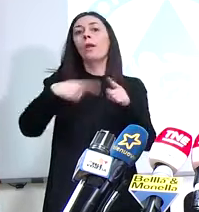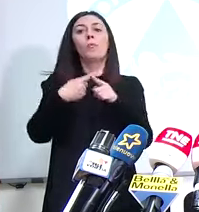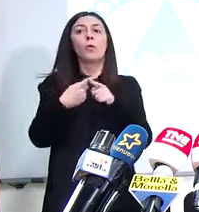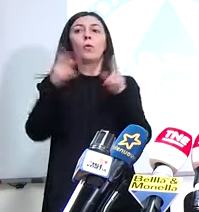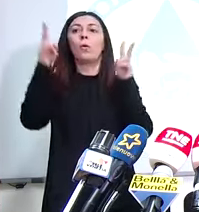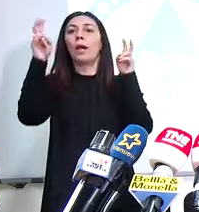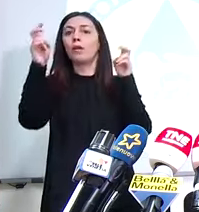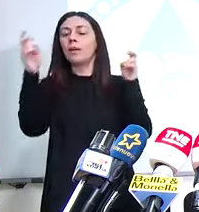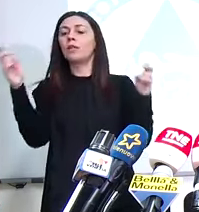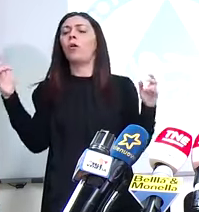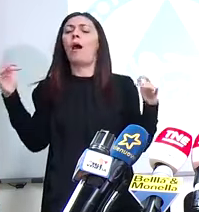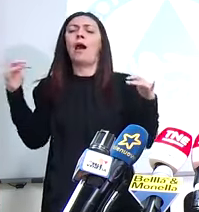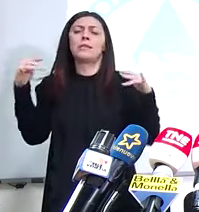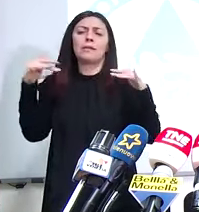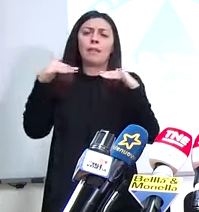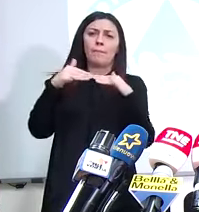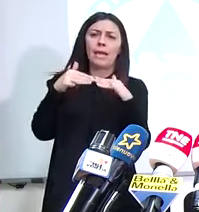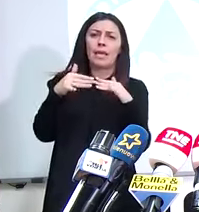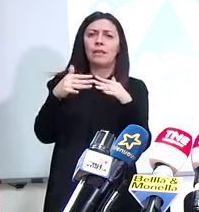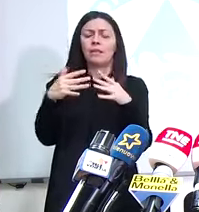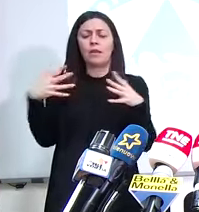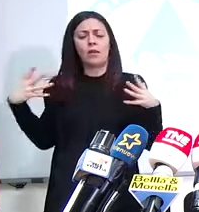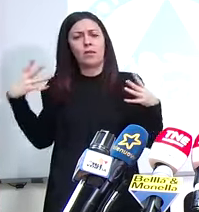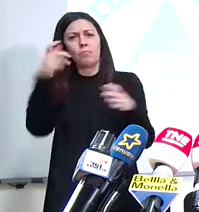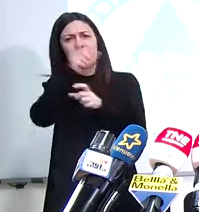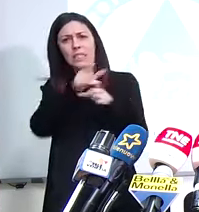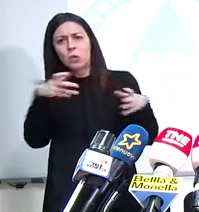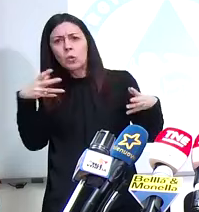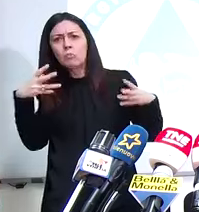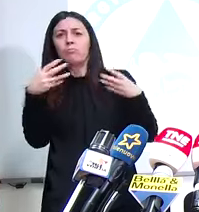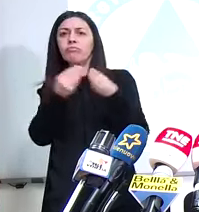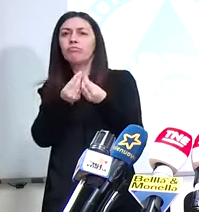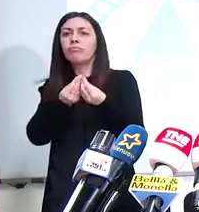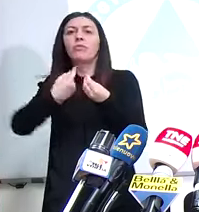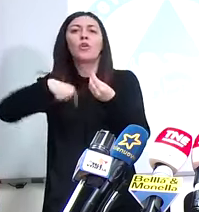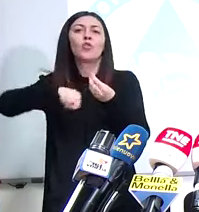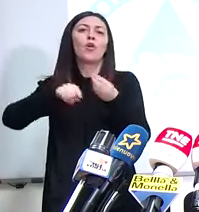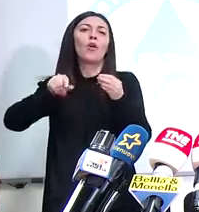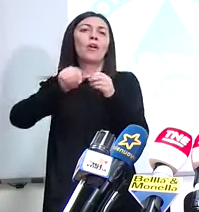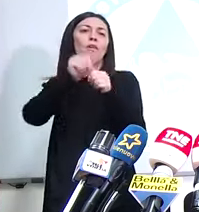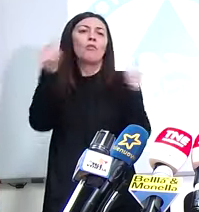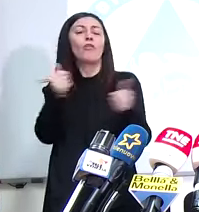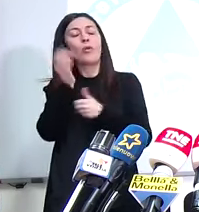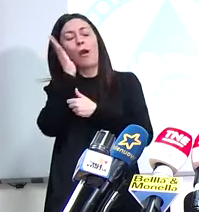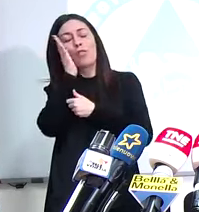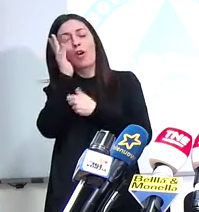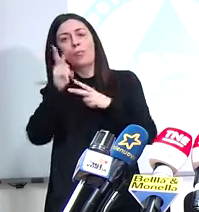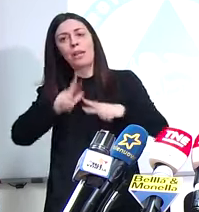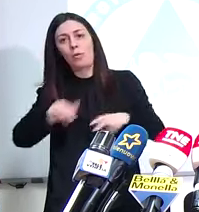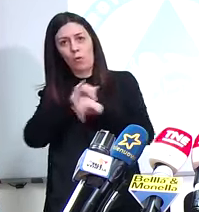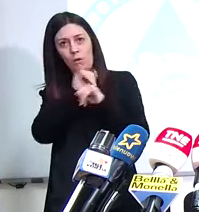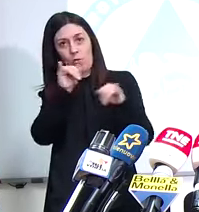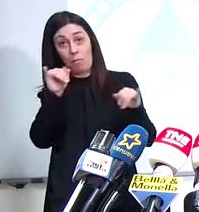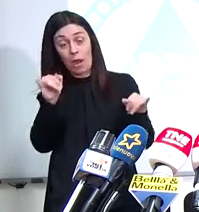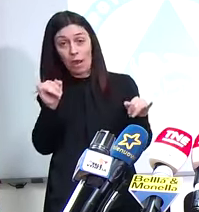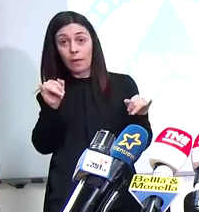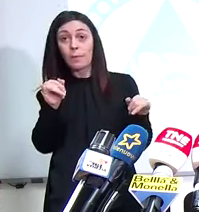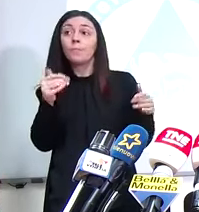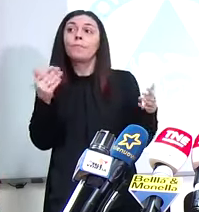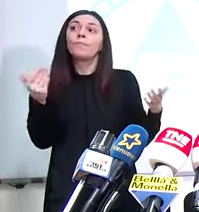non ci fanno dormire sonni tranquilli o via che si va avanti ne veniamo fuori non abbiamo una visione negativa